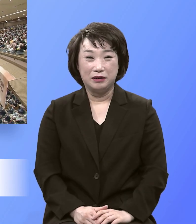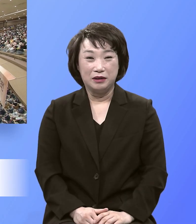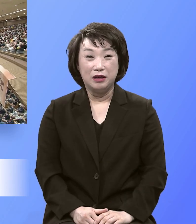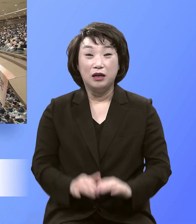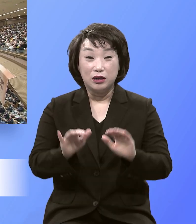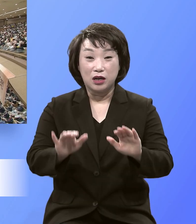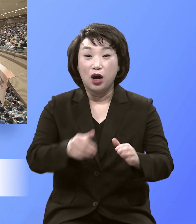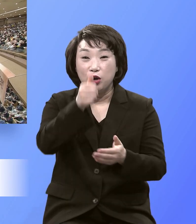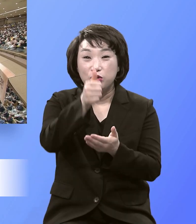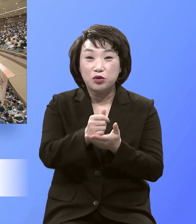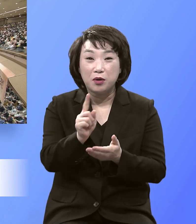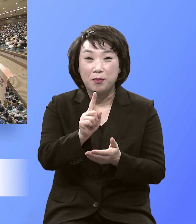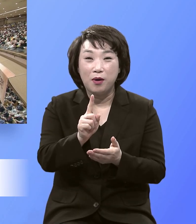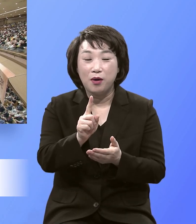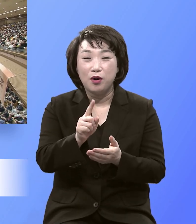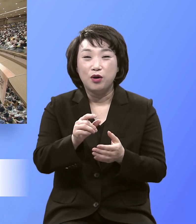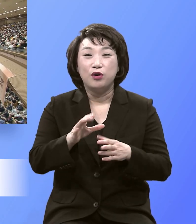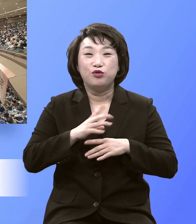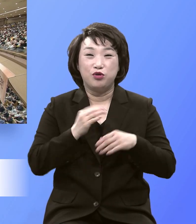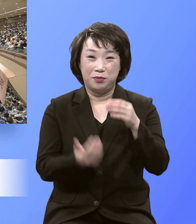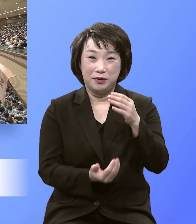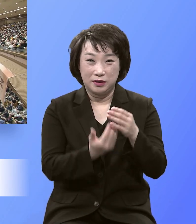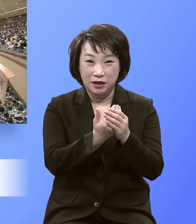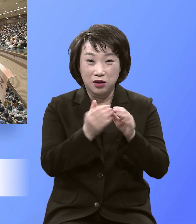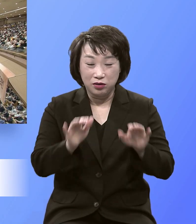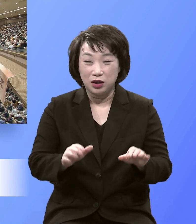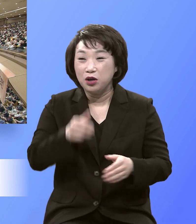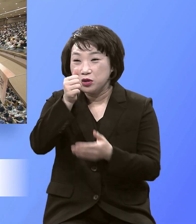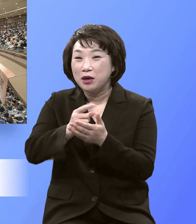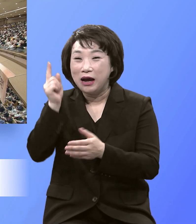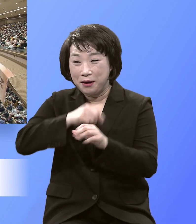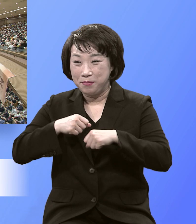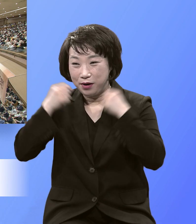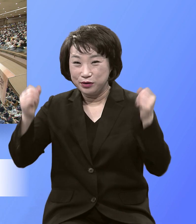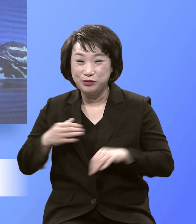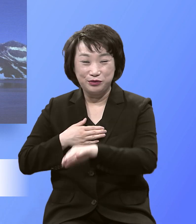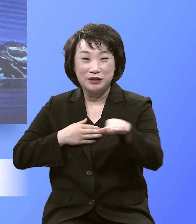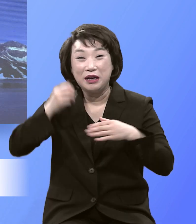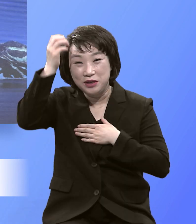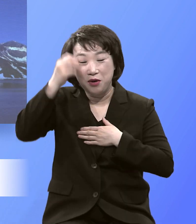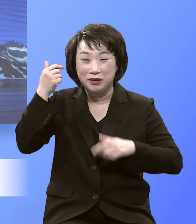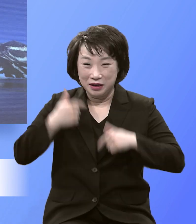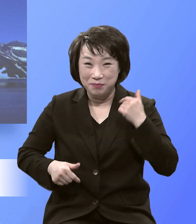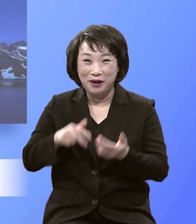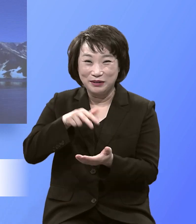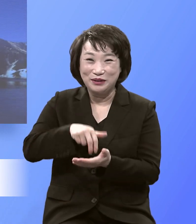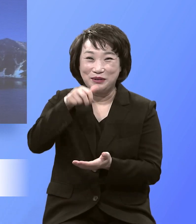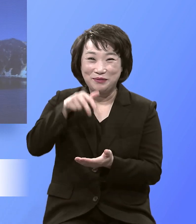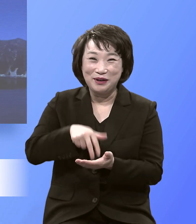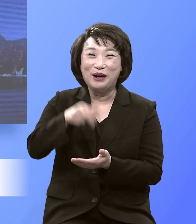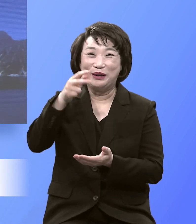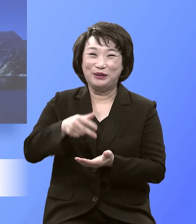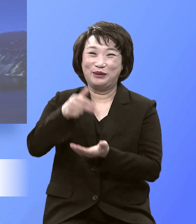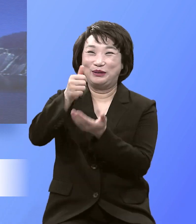죄는 두려움을 하나 죄악 벗은 우리 영혼은 기뻐 뛰며 주를 보겠네.